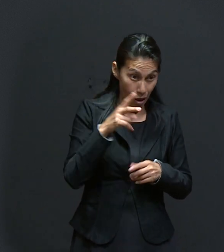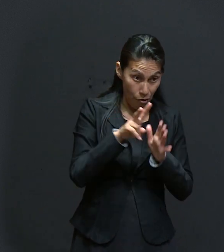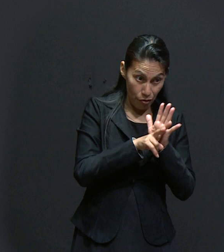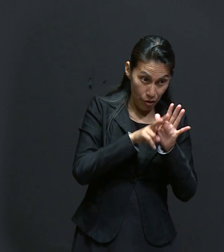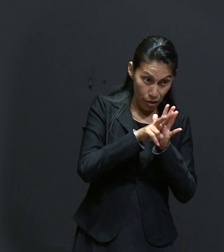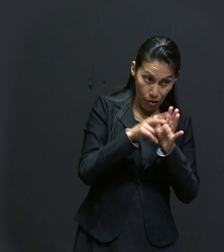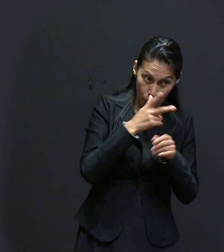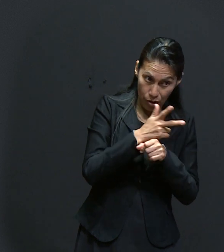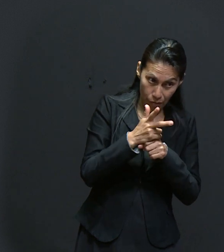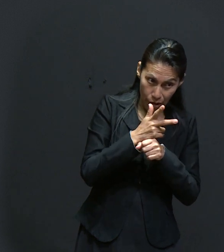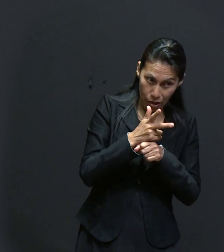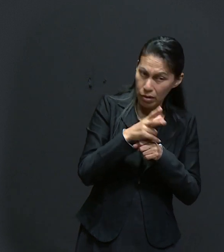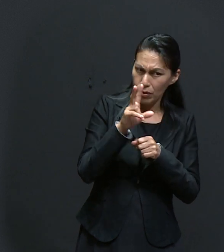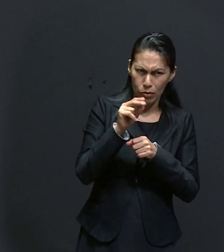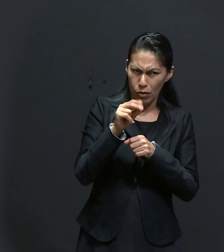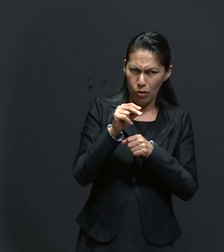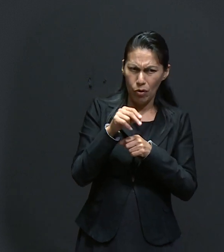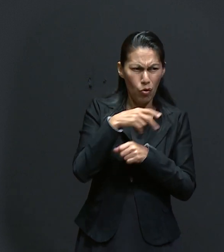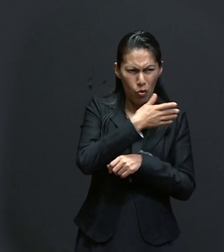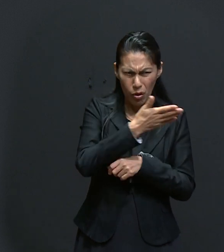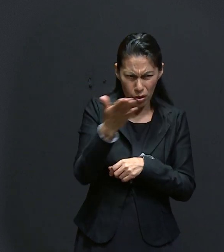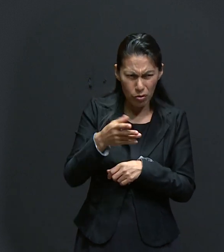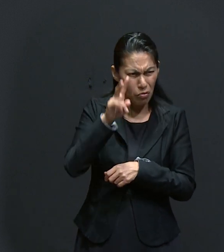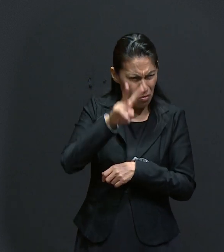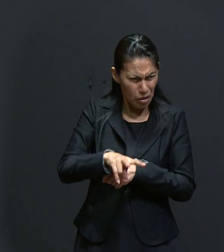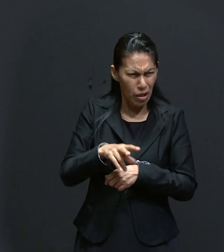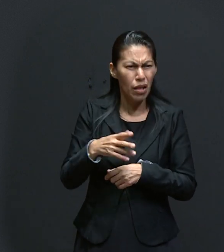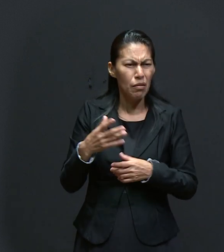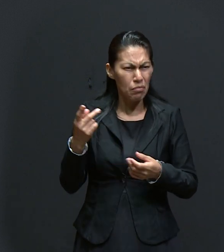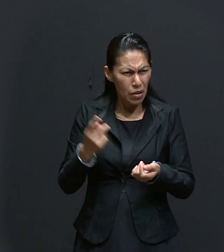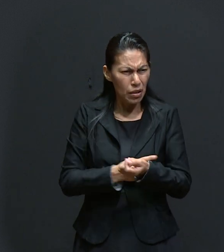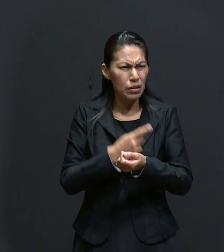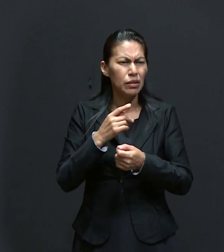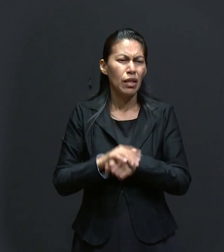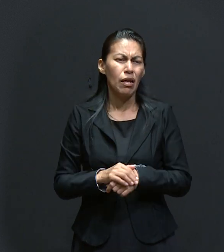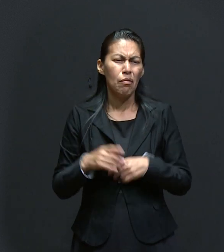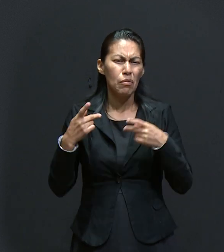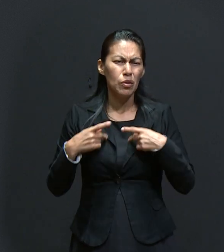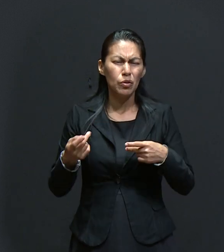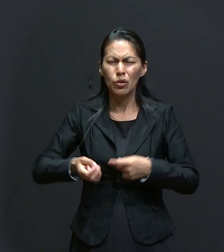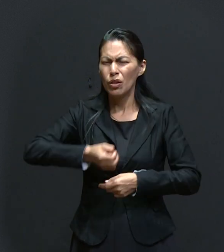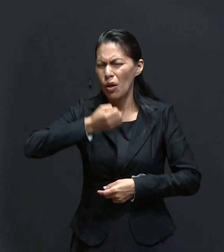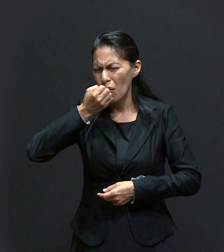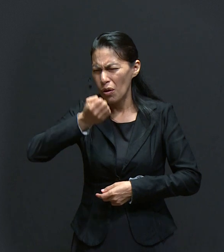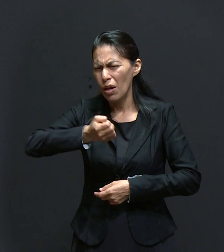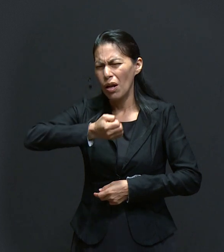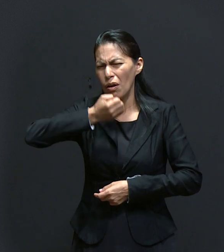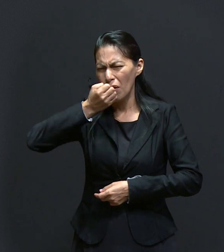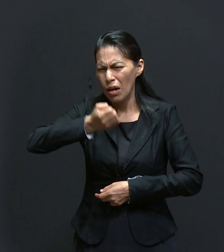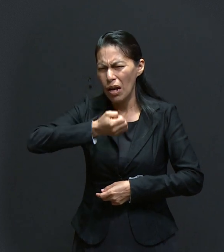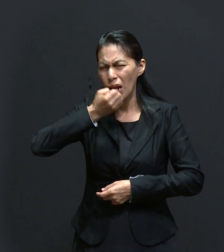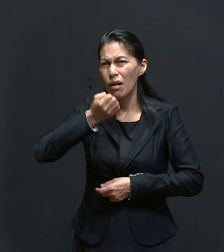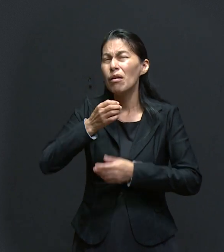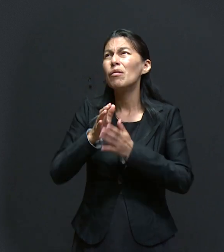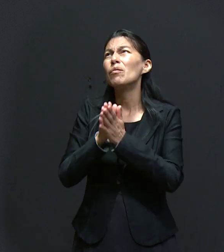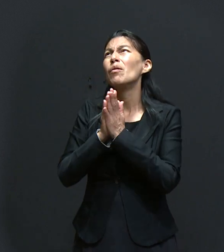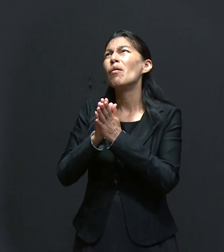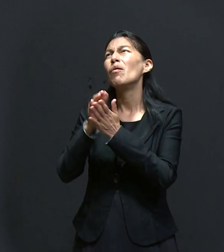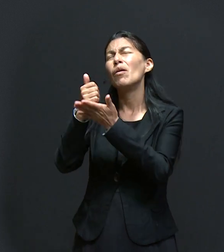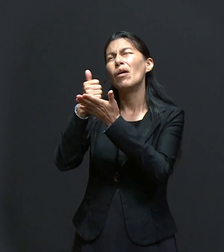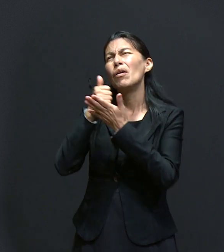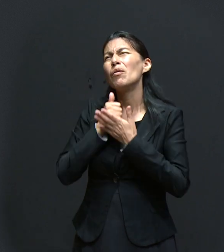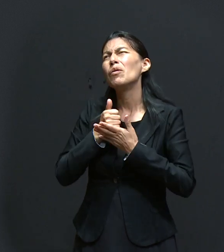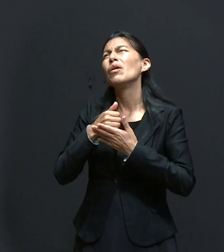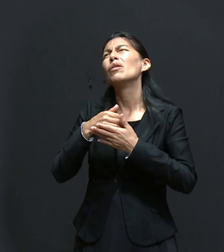es realmente situación que viven las personas en país arrodillados pidiendo el refugio en dios